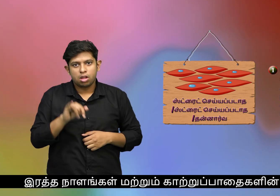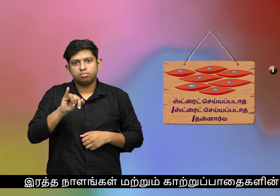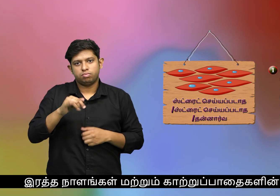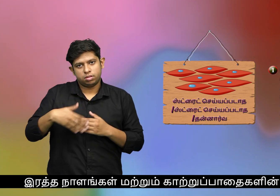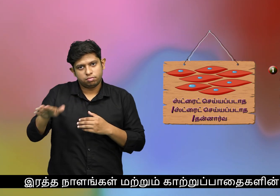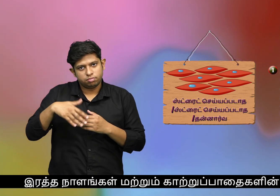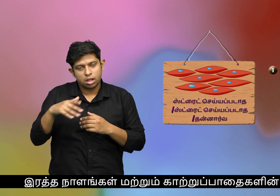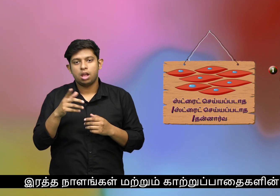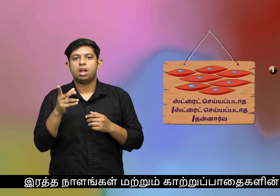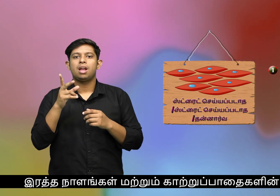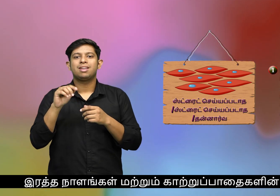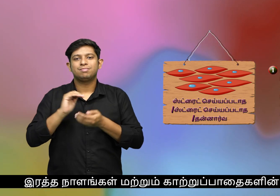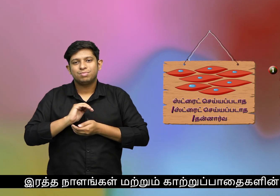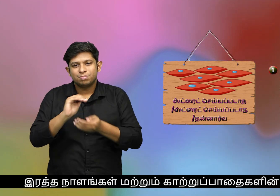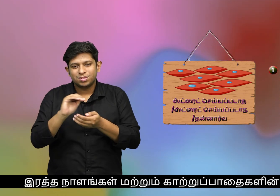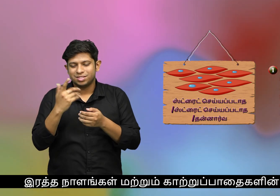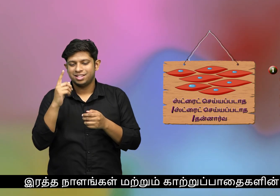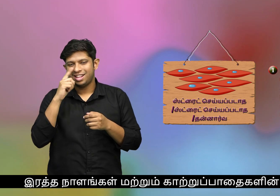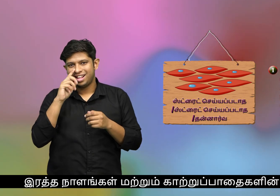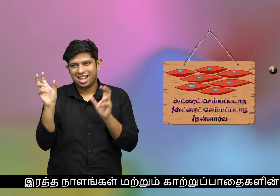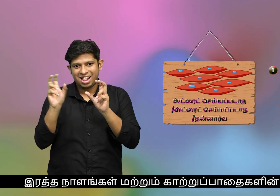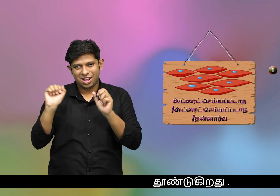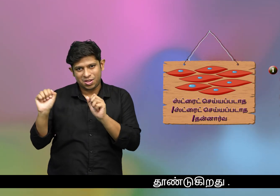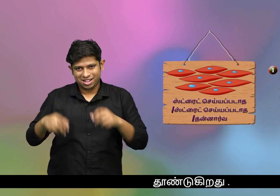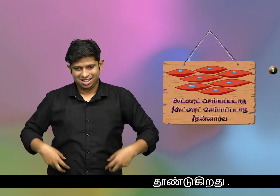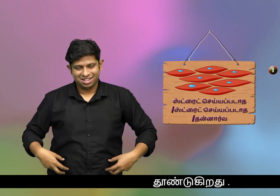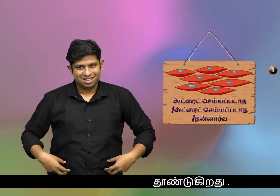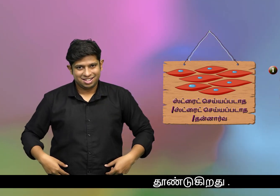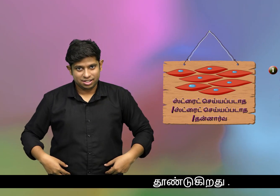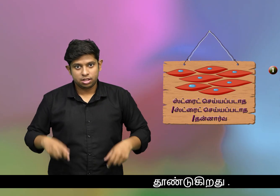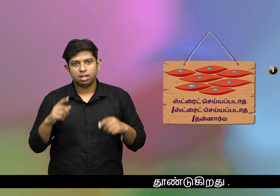நாளங்கள் மற்றும் காற்று பாதைகளின் சுருக்கத்தை தூண்டுகிறது.